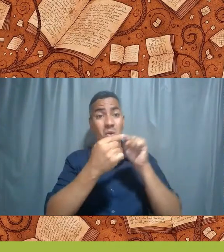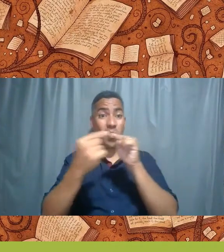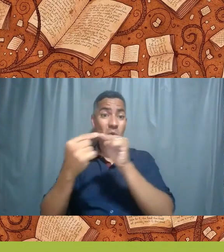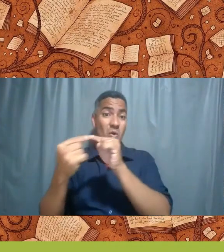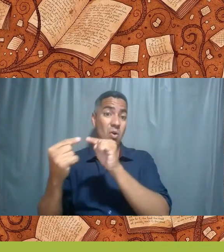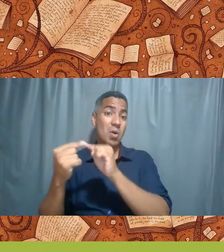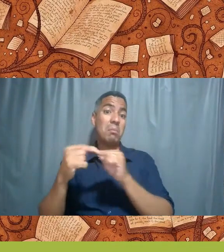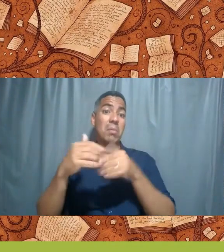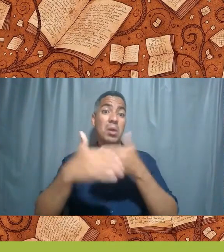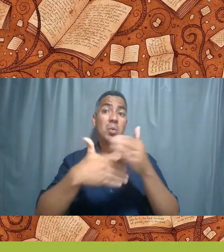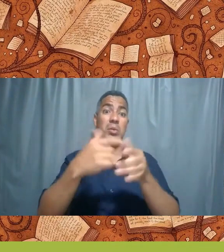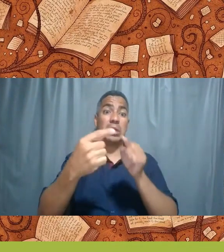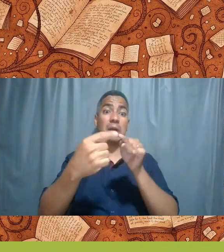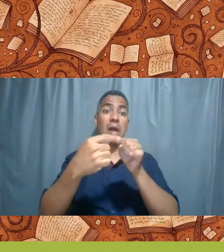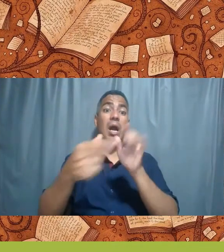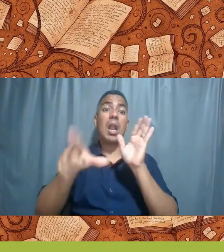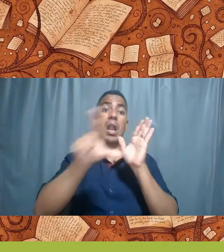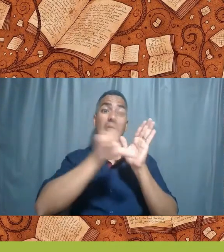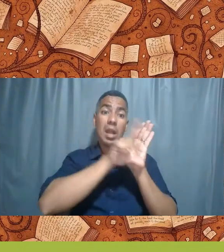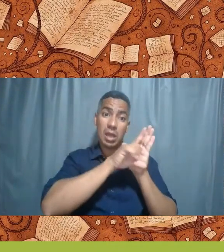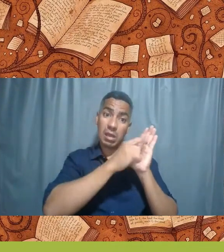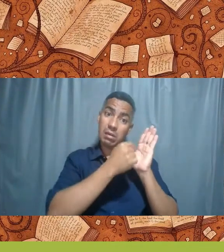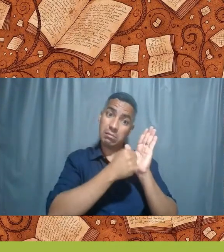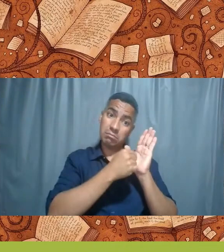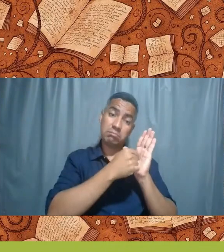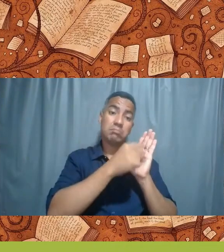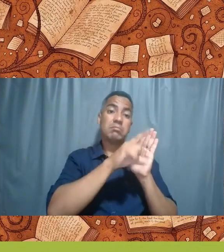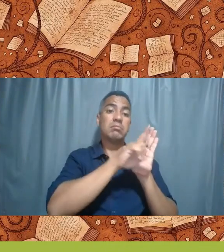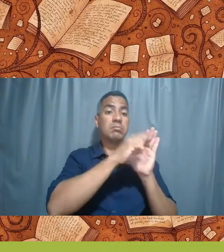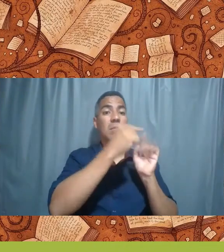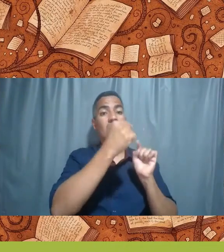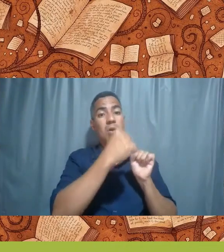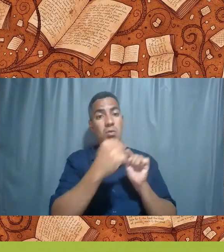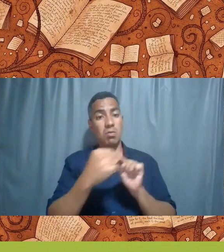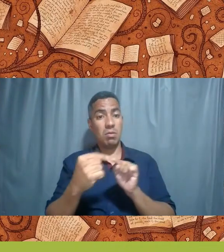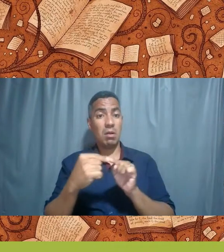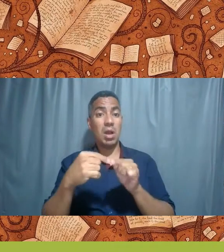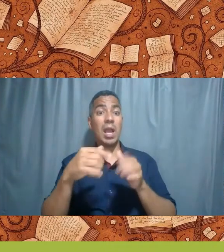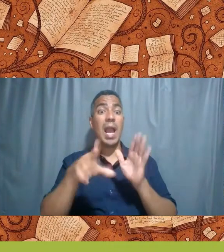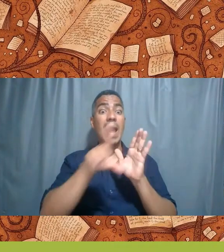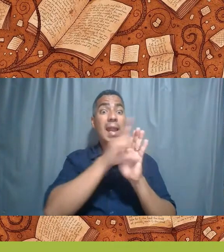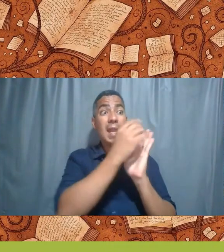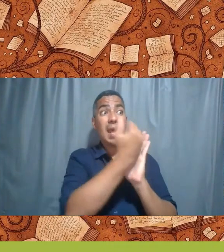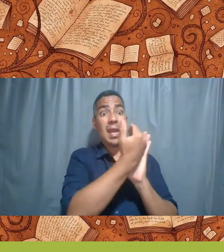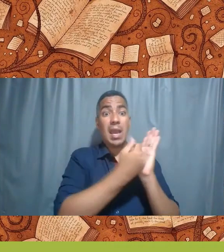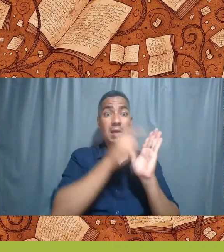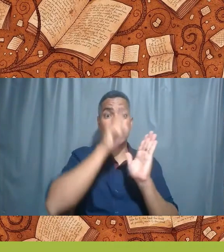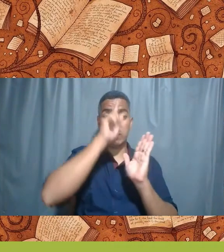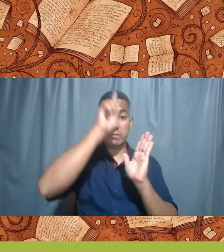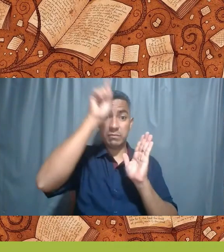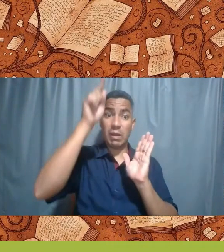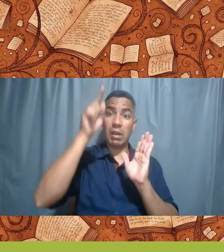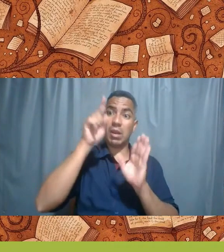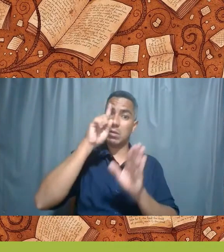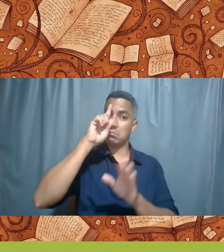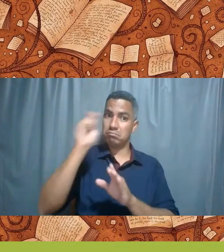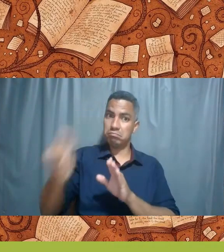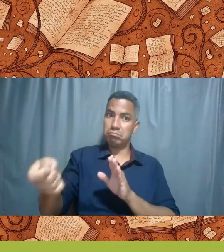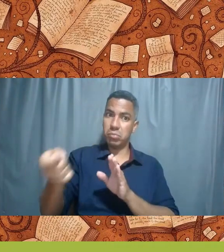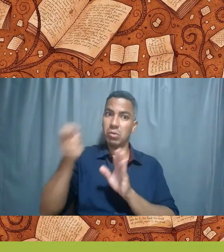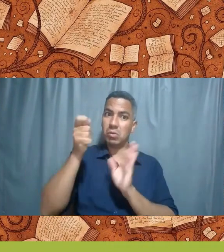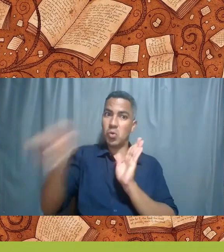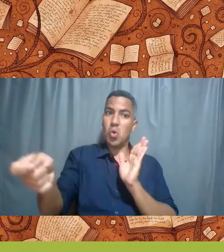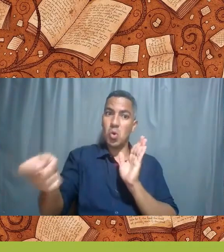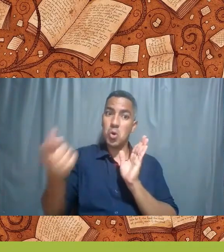da criminologia, onde você vai criar formas de delinquência que vão ser punidas pelos códigos penais e onde vão